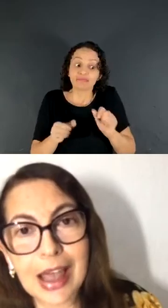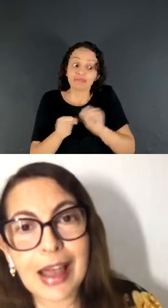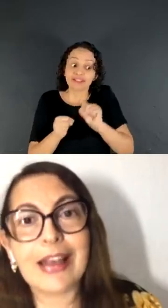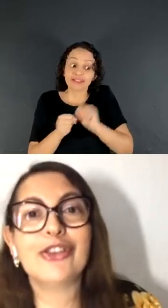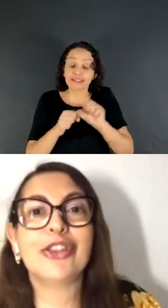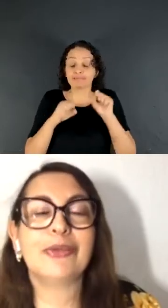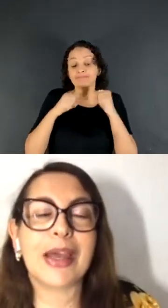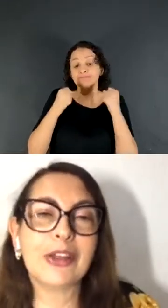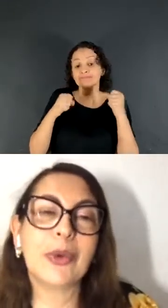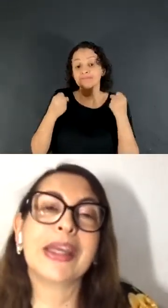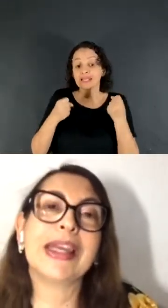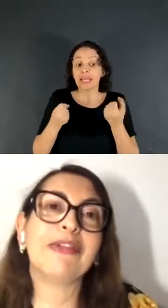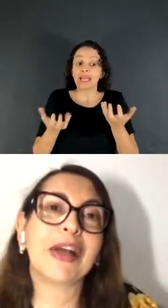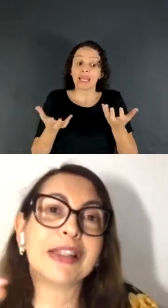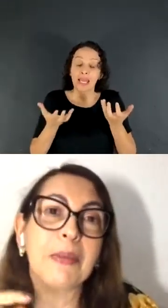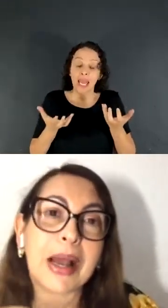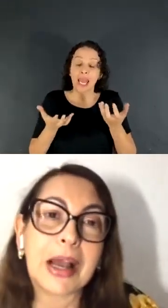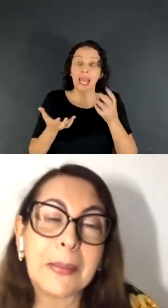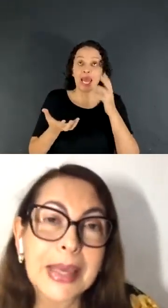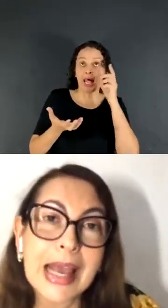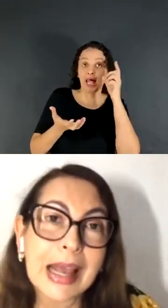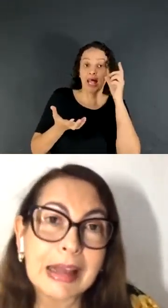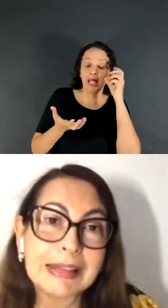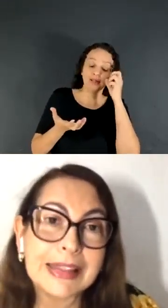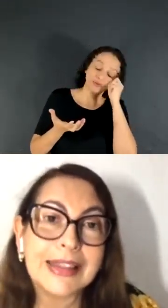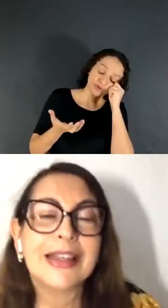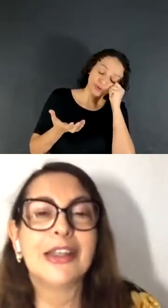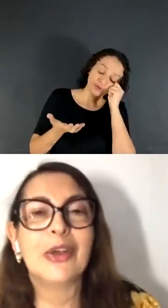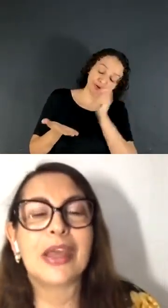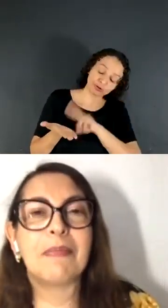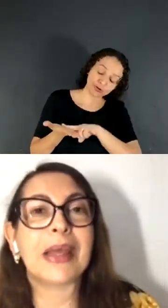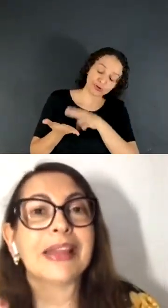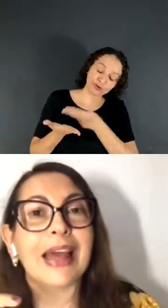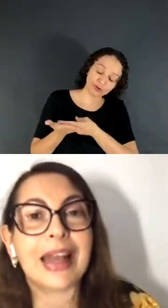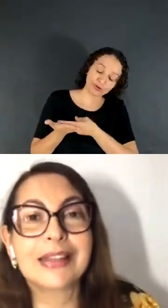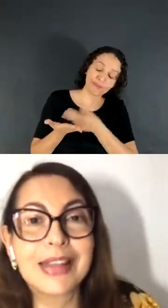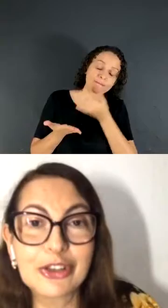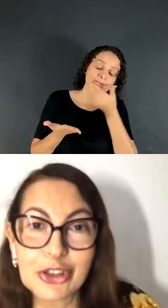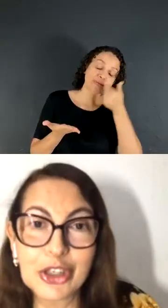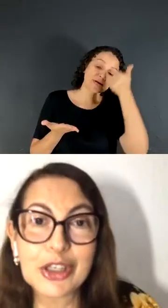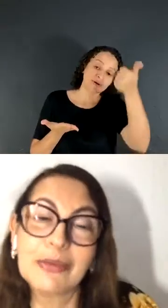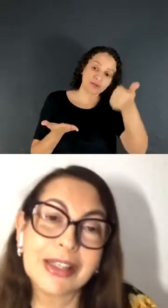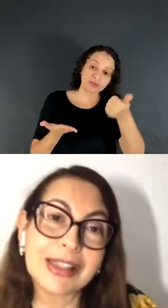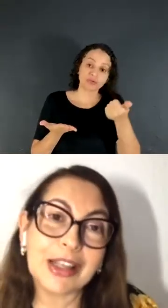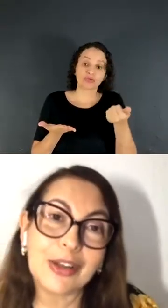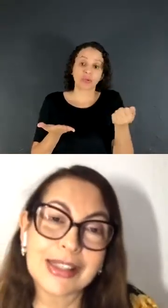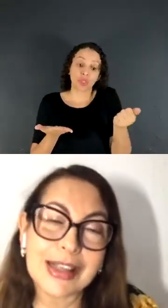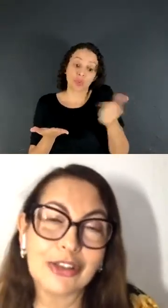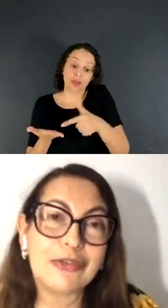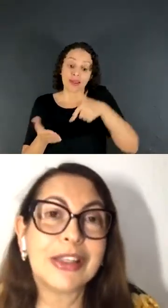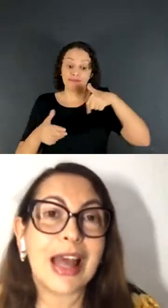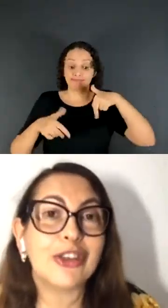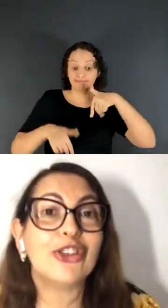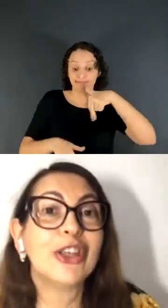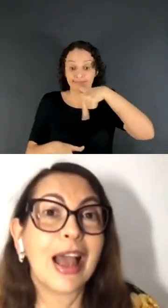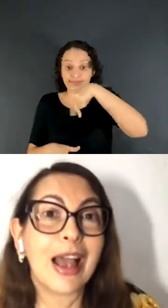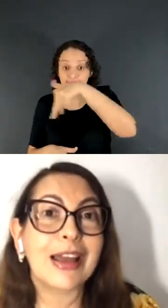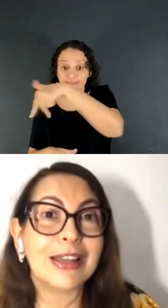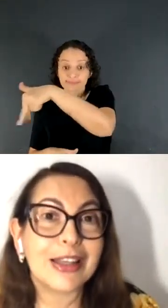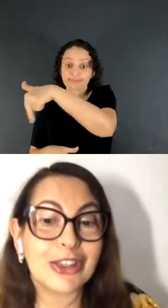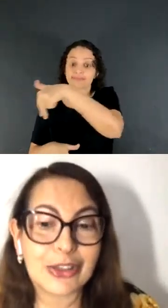mais tarde, né? Do que fazer uma caminhada, do que pedalar cedinho, antes das nossas